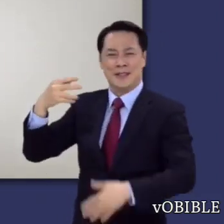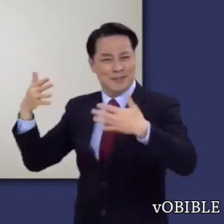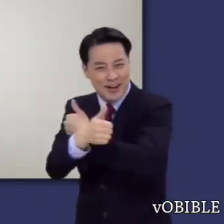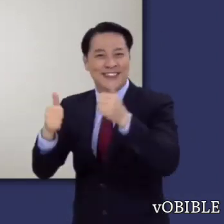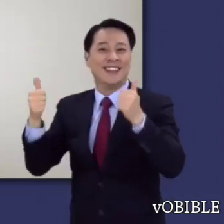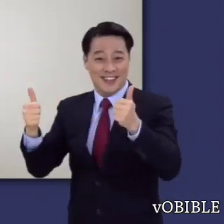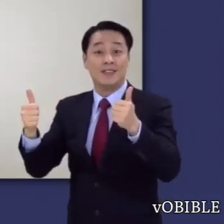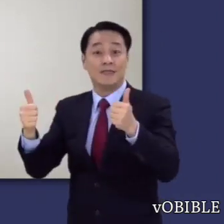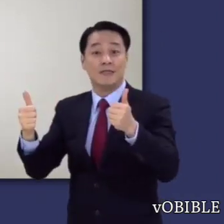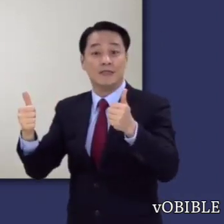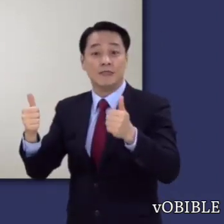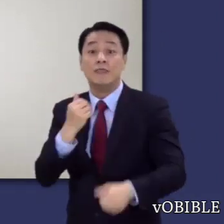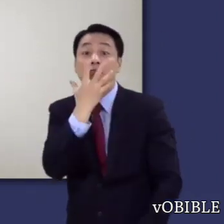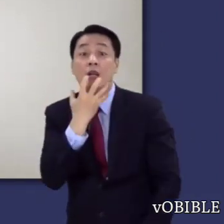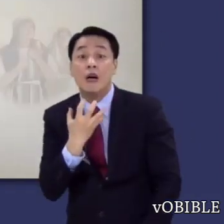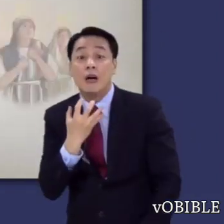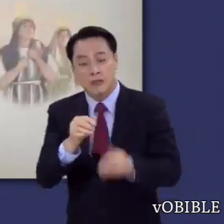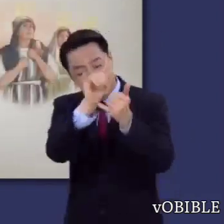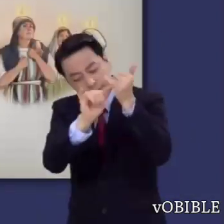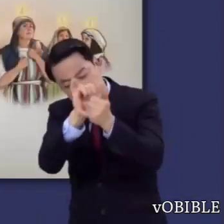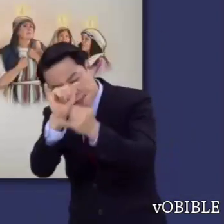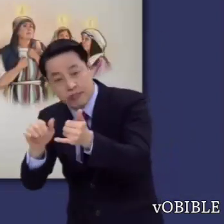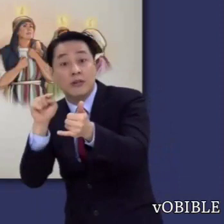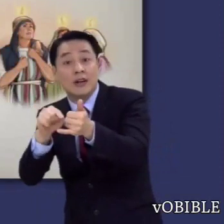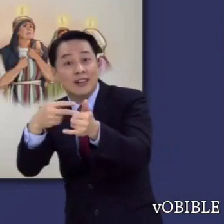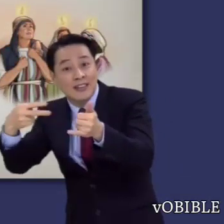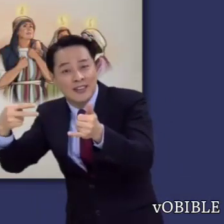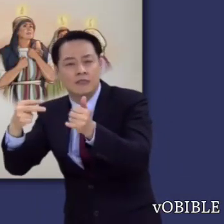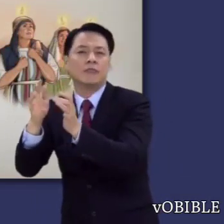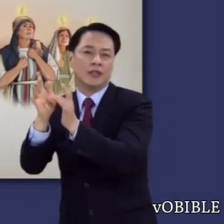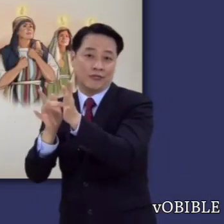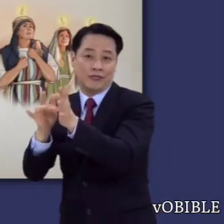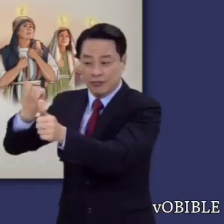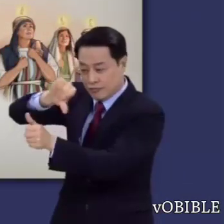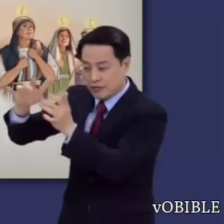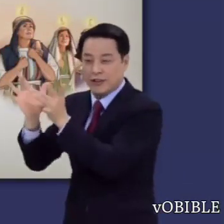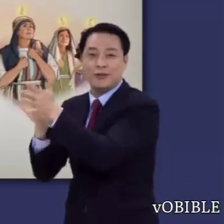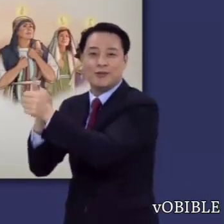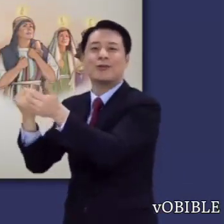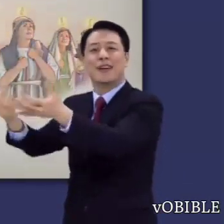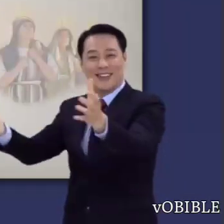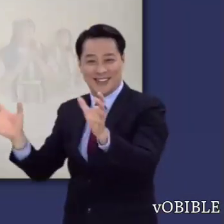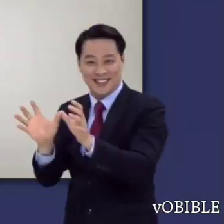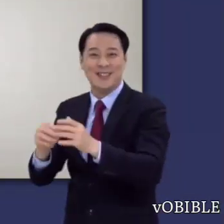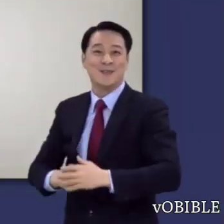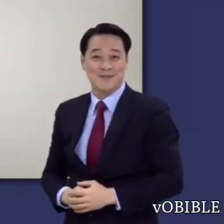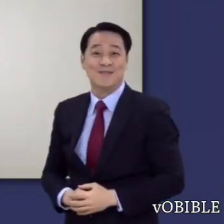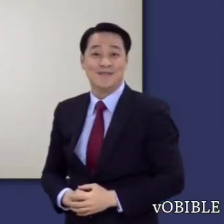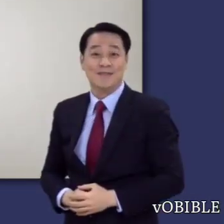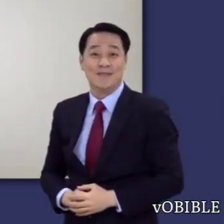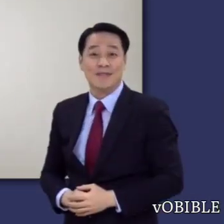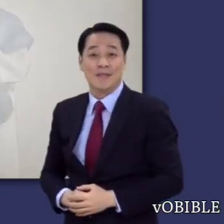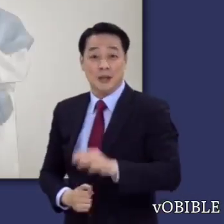罗说明亚伯拉罕的苗裔就是耶稣基督和那些跟基督一起统治的人。不过